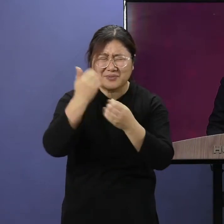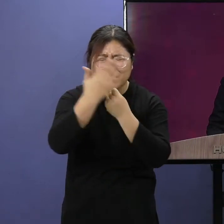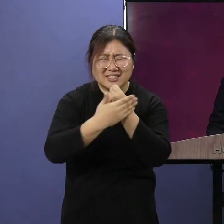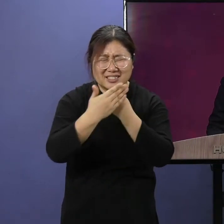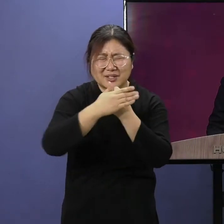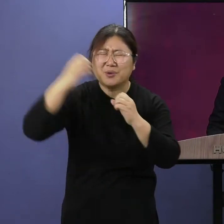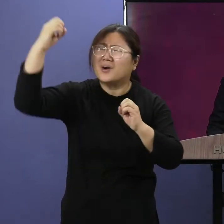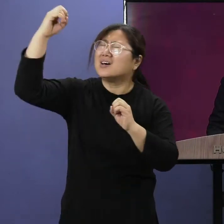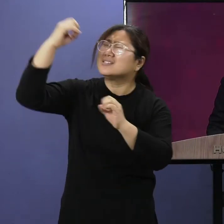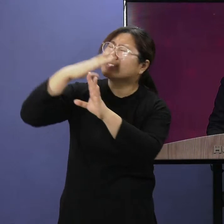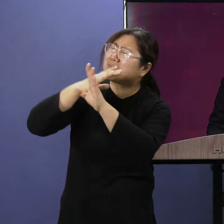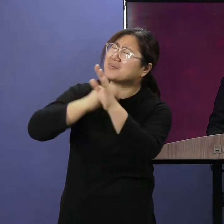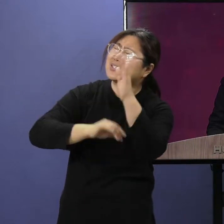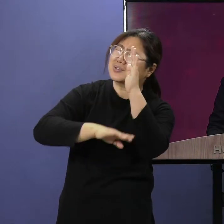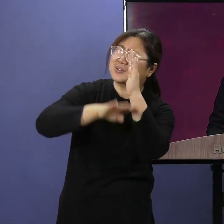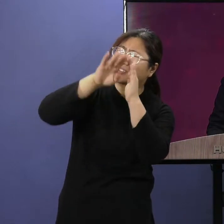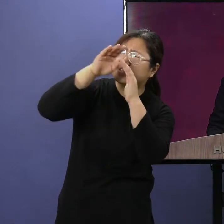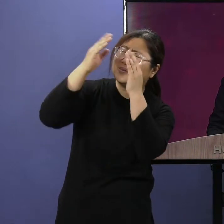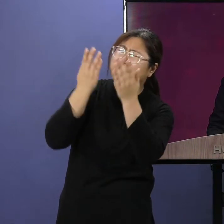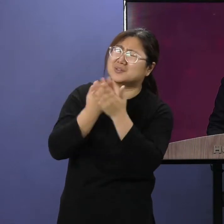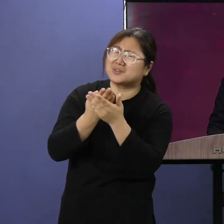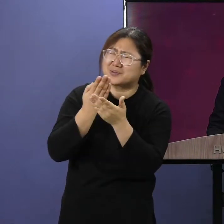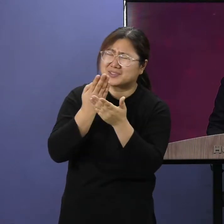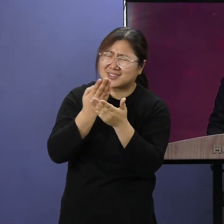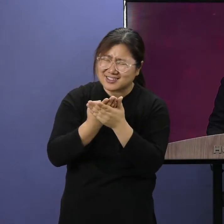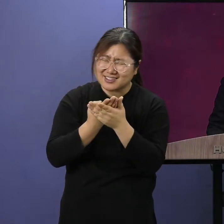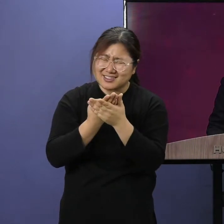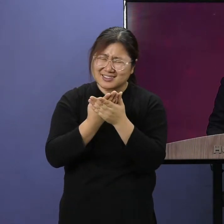응답하시고 채워 주옵소서.